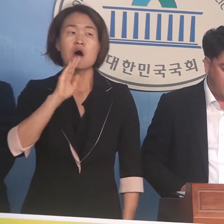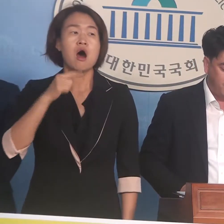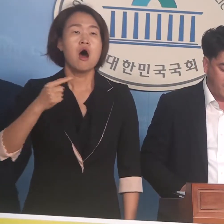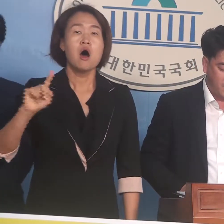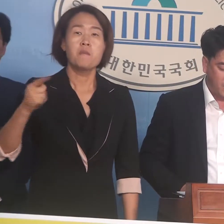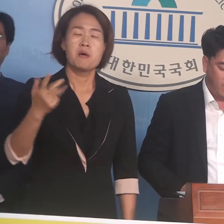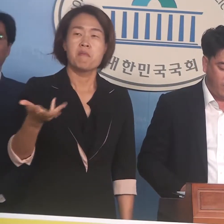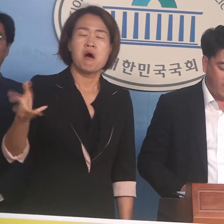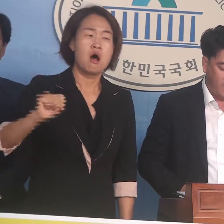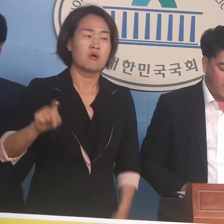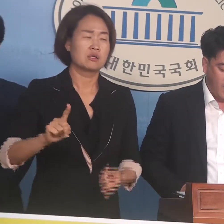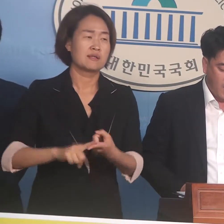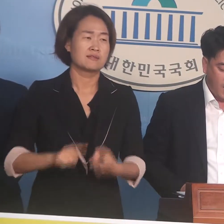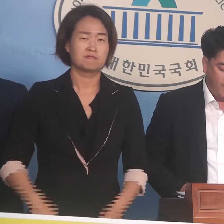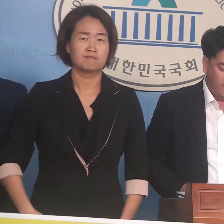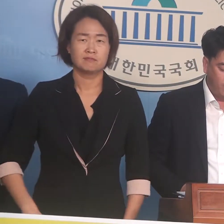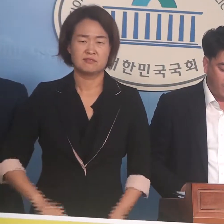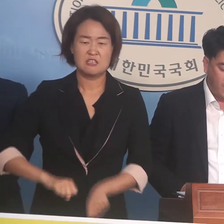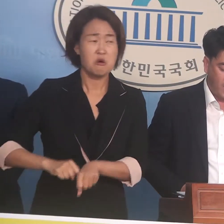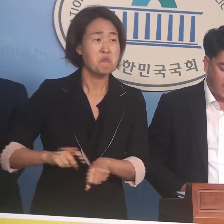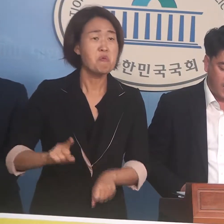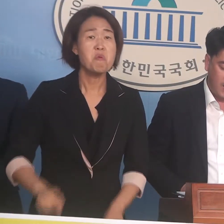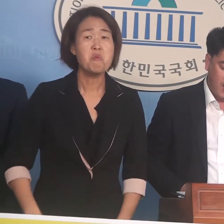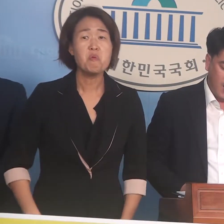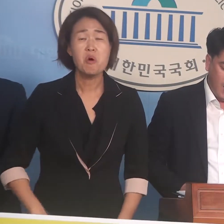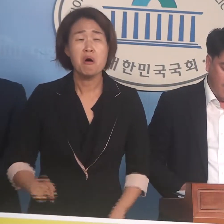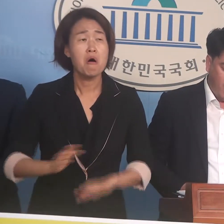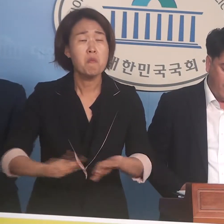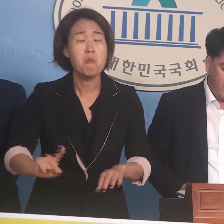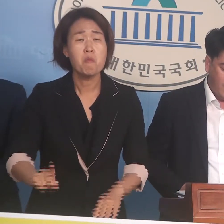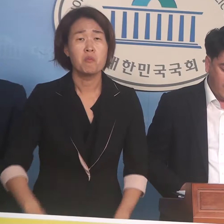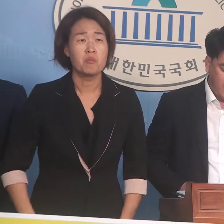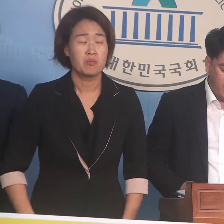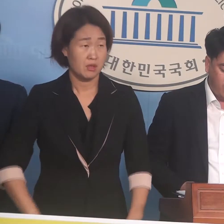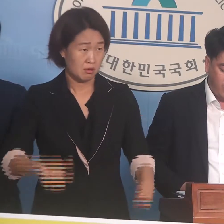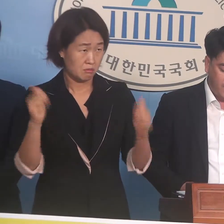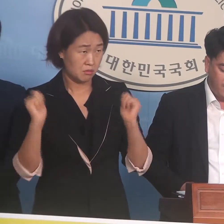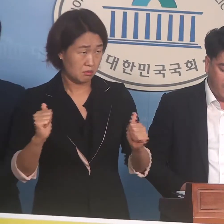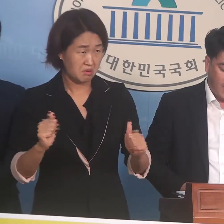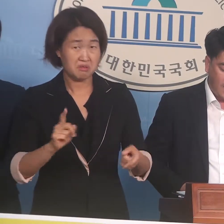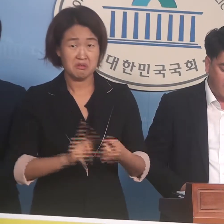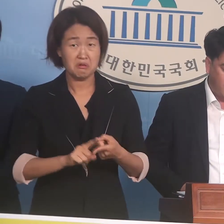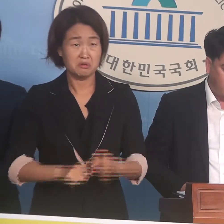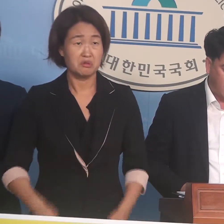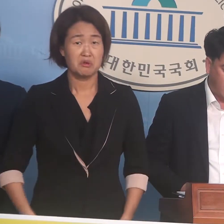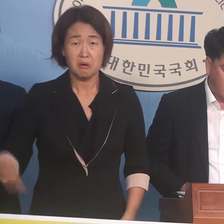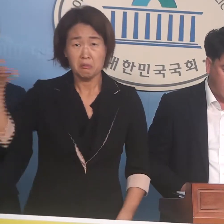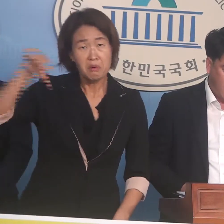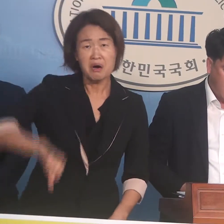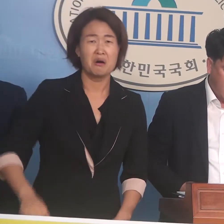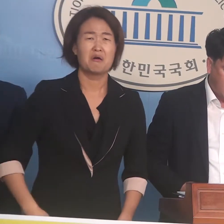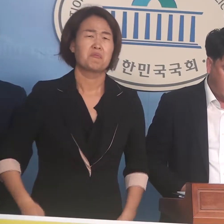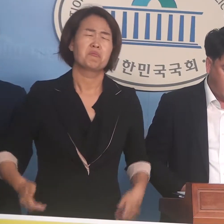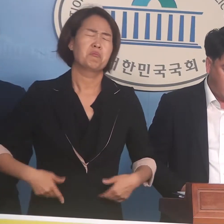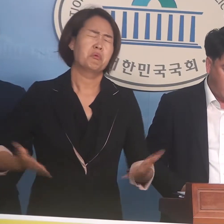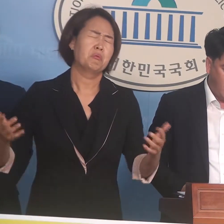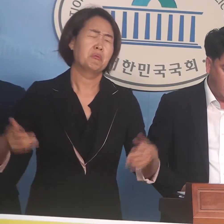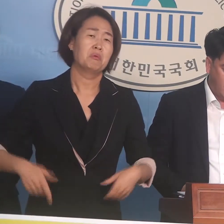대한 과징금 등 처분해 하면 무엇을 하나? 법원에서 뒤집어지면 안 하느니 못하다.